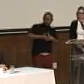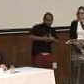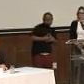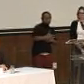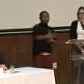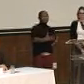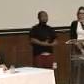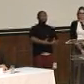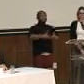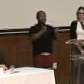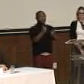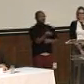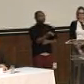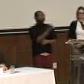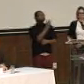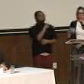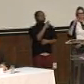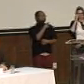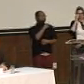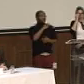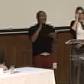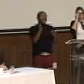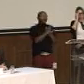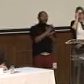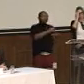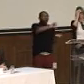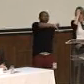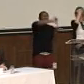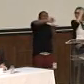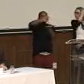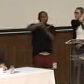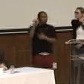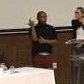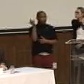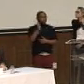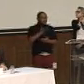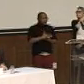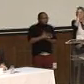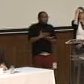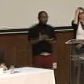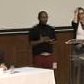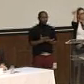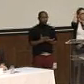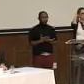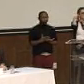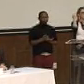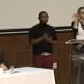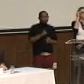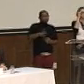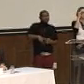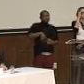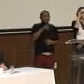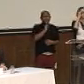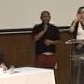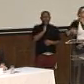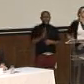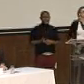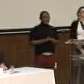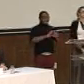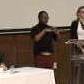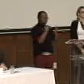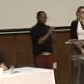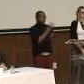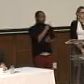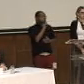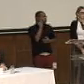O ensino médio já começou integrado em alguns campi e vai para todos os outros. Não para a gente eliminar o público que sai da escola,